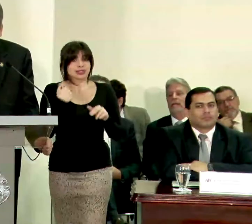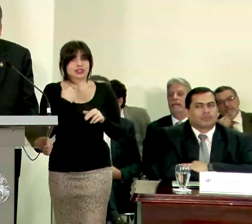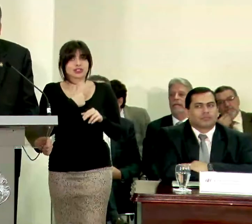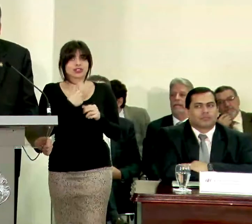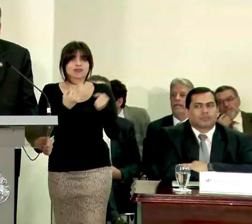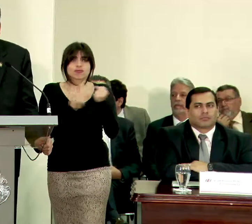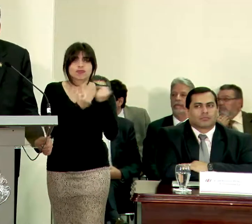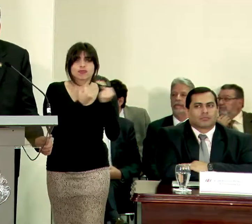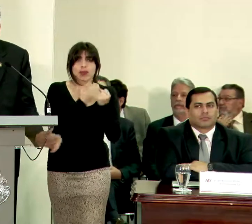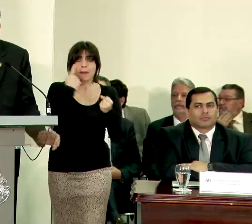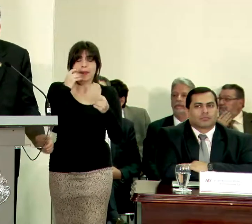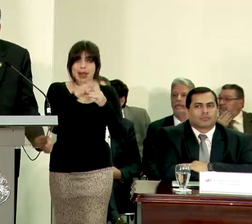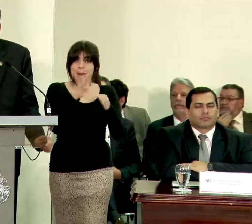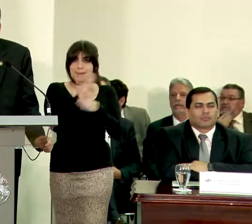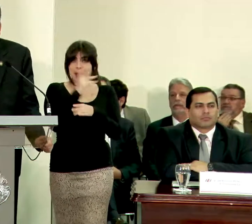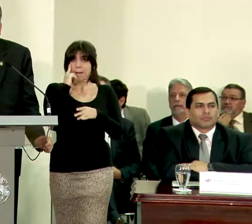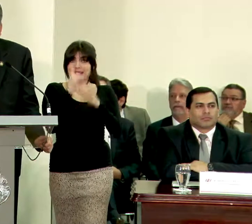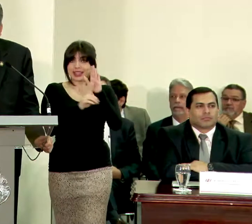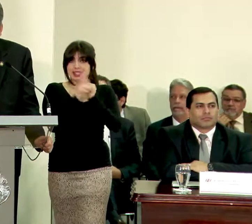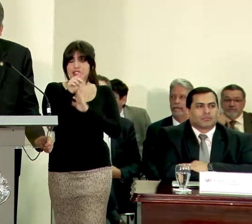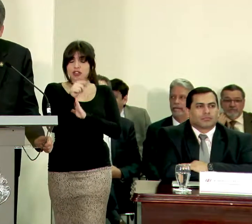apostando para Banca para el Desarrollo,